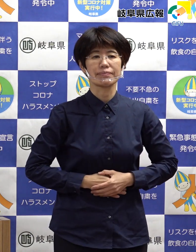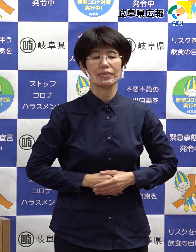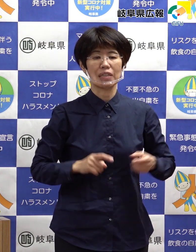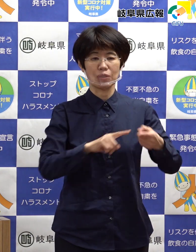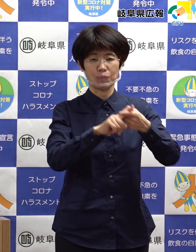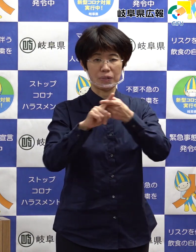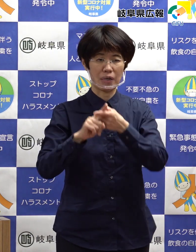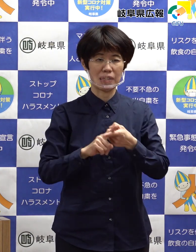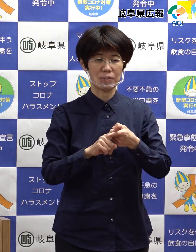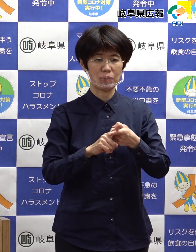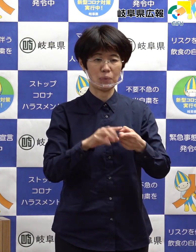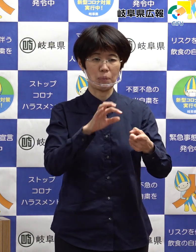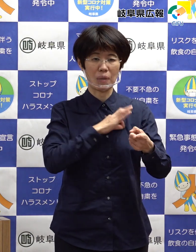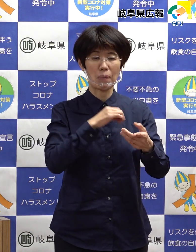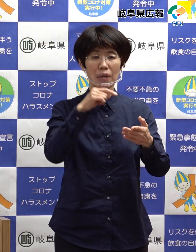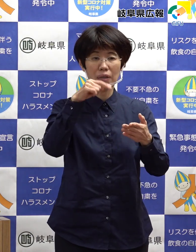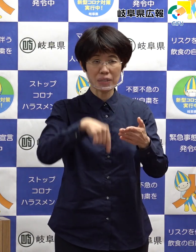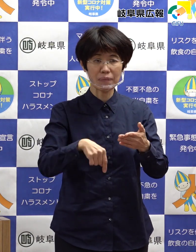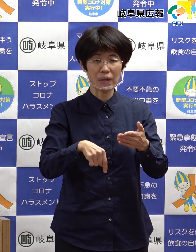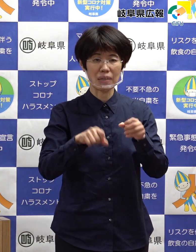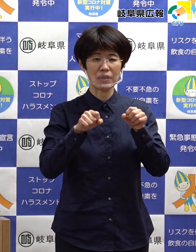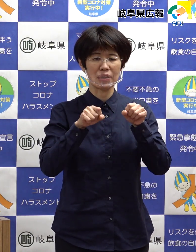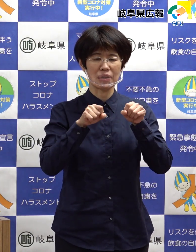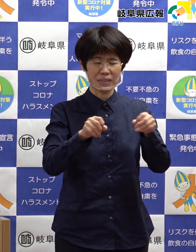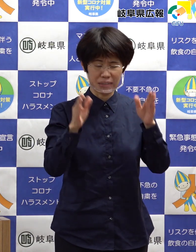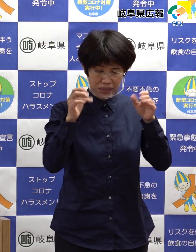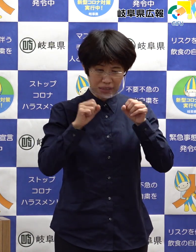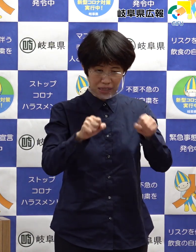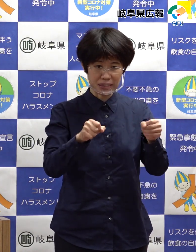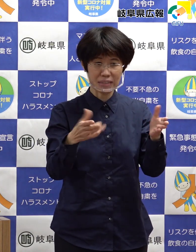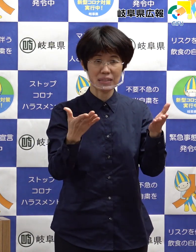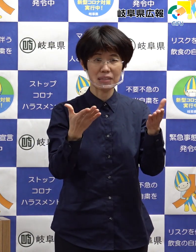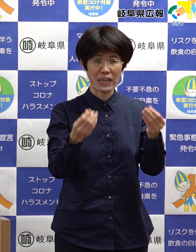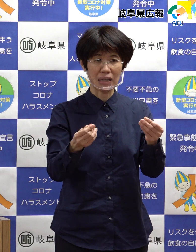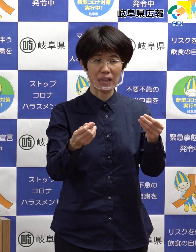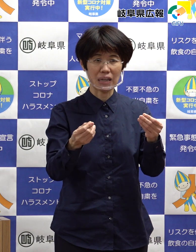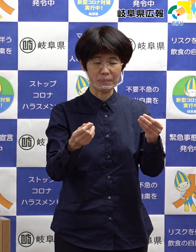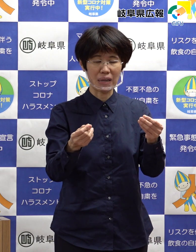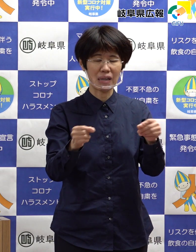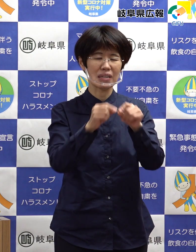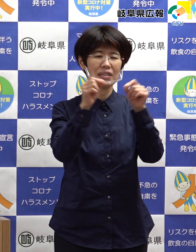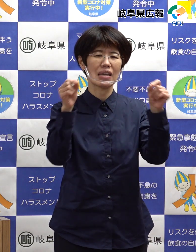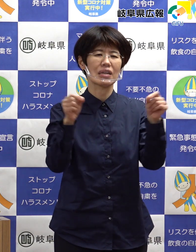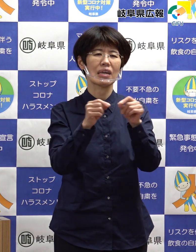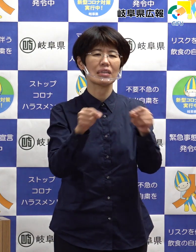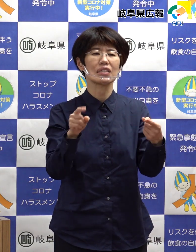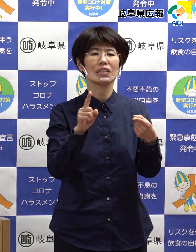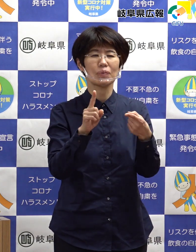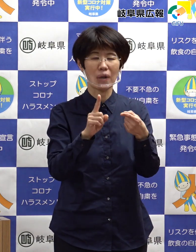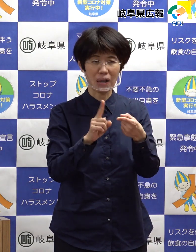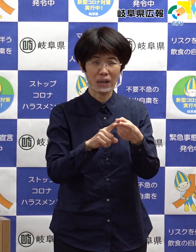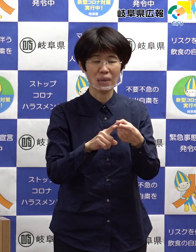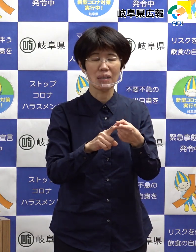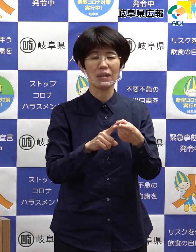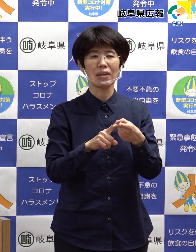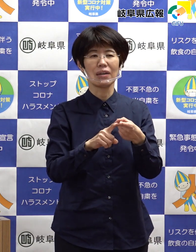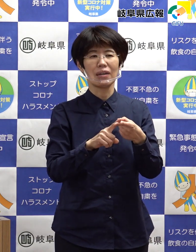組合のスタッフとしては一生懸命おやりになったんでしょうけれども、今結局結果的